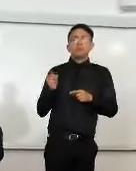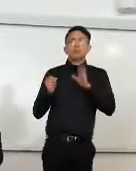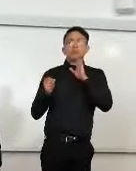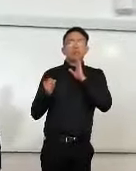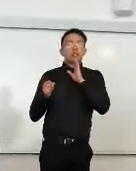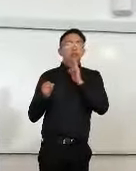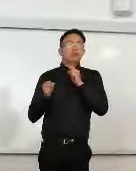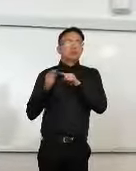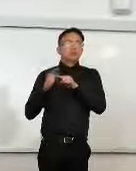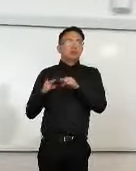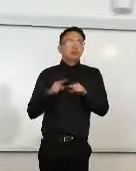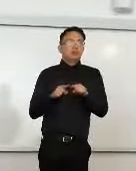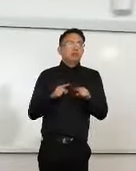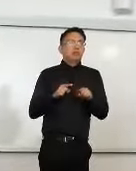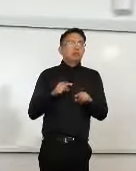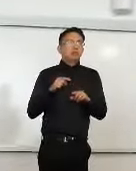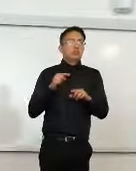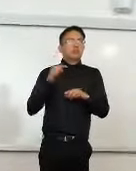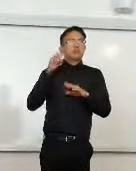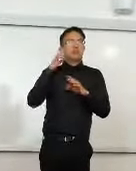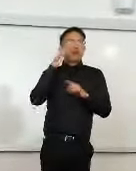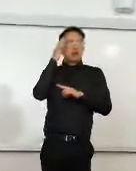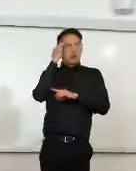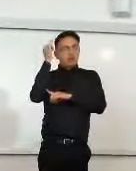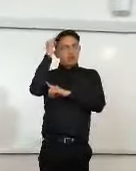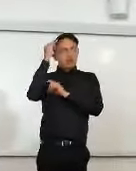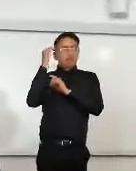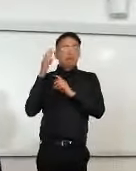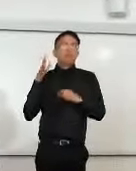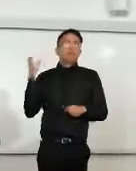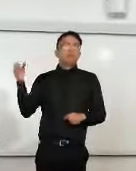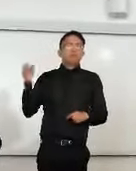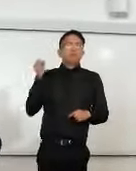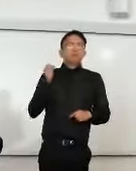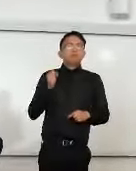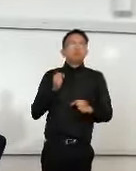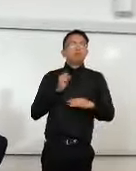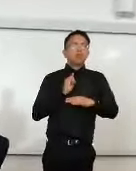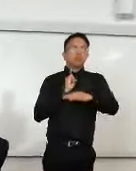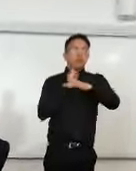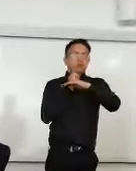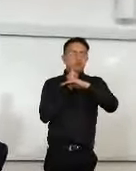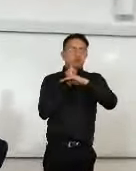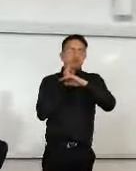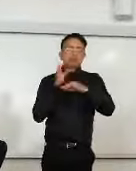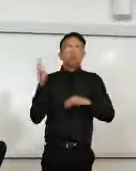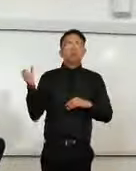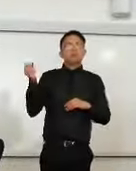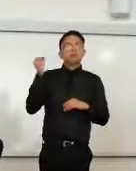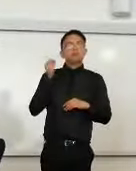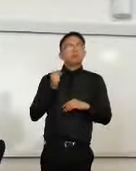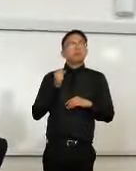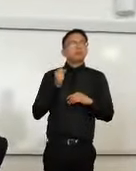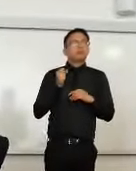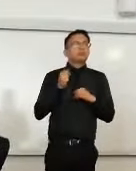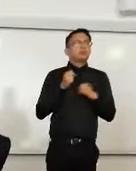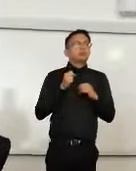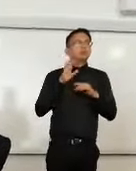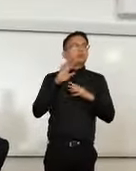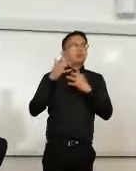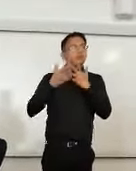que pertenecen a la academia, que pertenecen a la institucionalidad, que pertenecen al